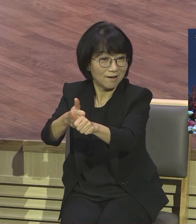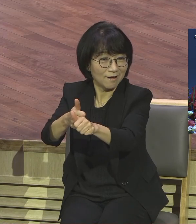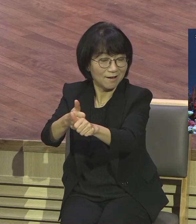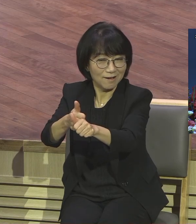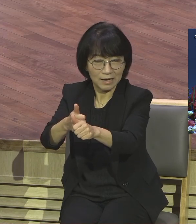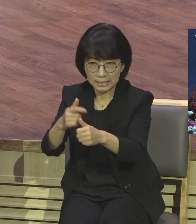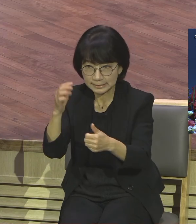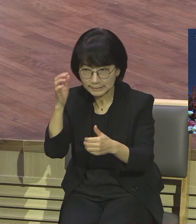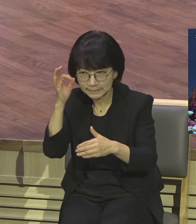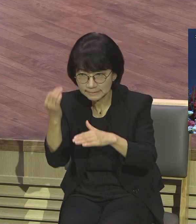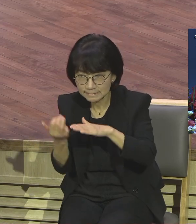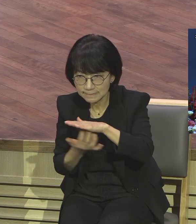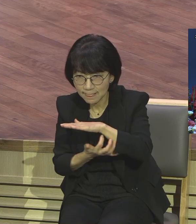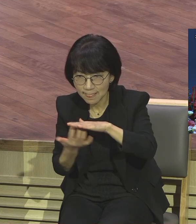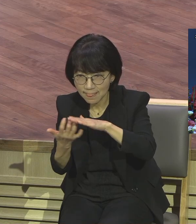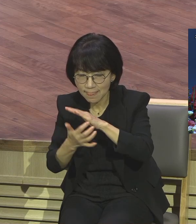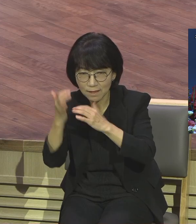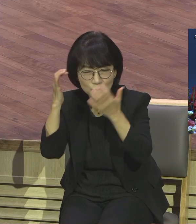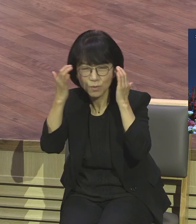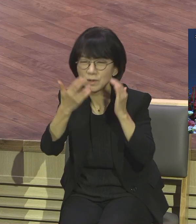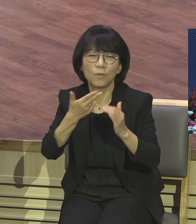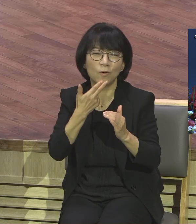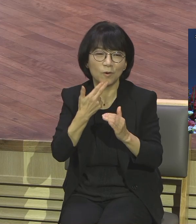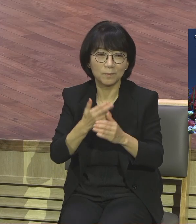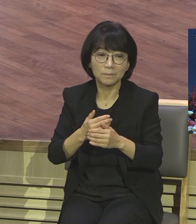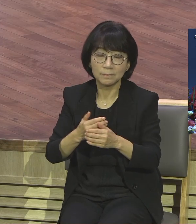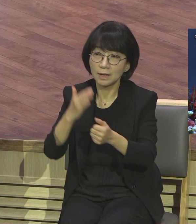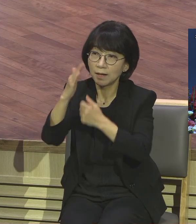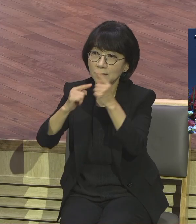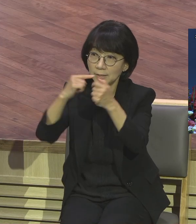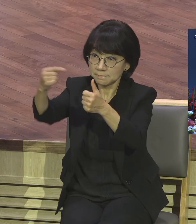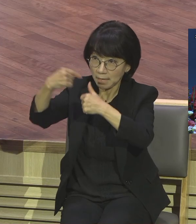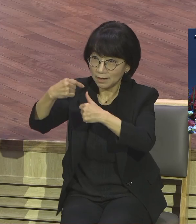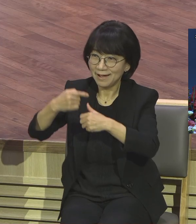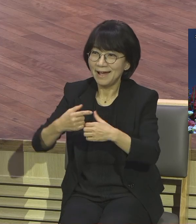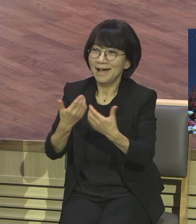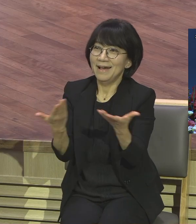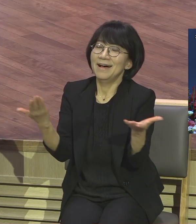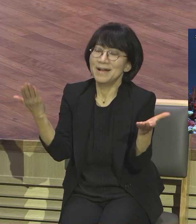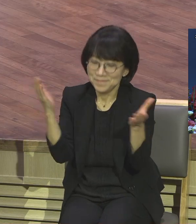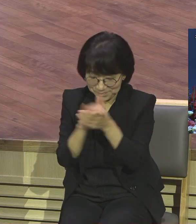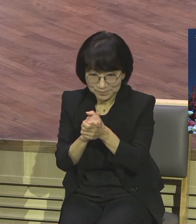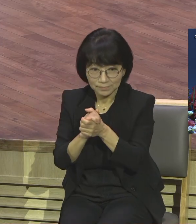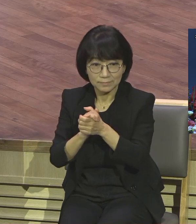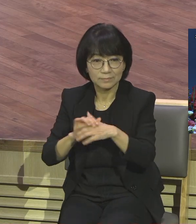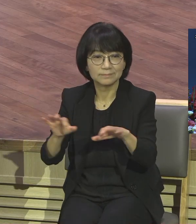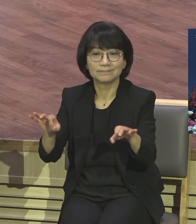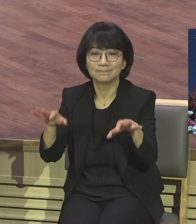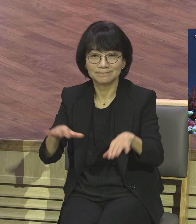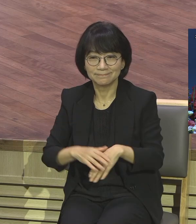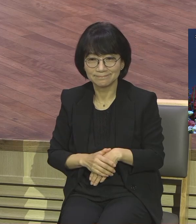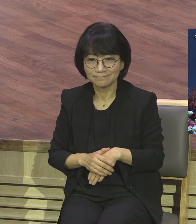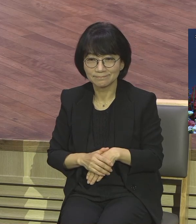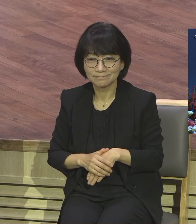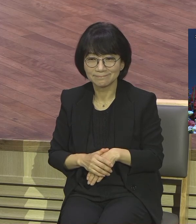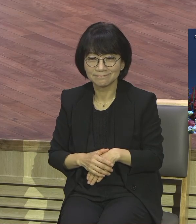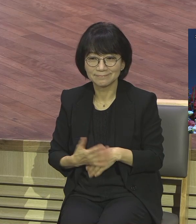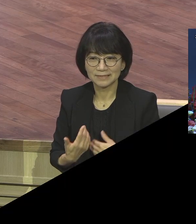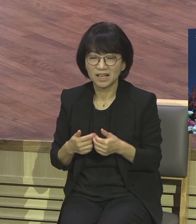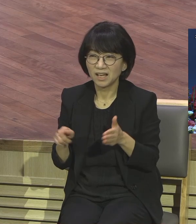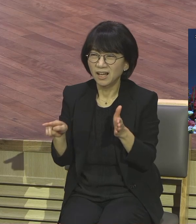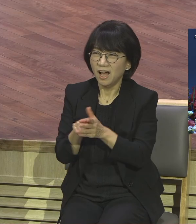심플합니다. 하나님 말씀에 아멘 하면 돼요. 심플 라이프. 아이고, 신앙생활 너무 어려워.